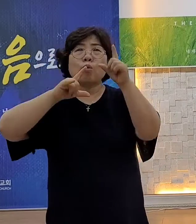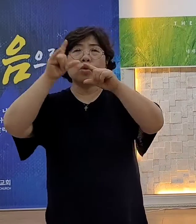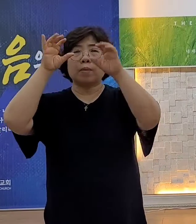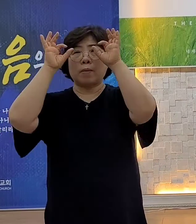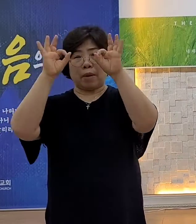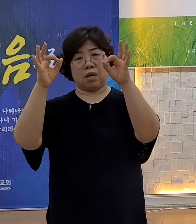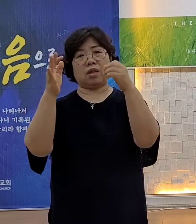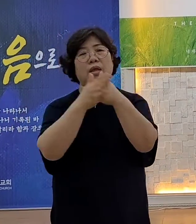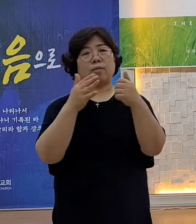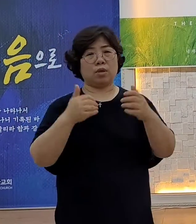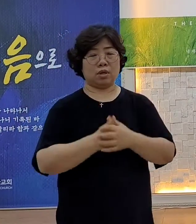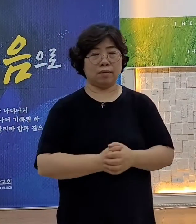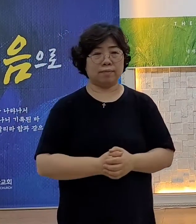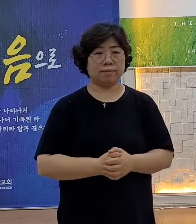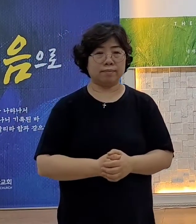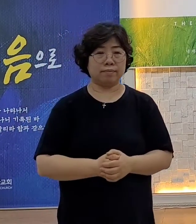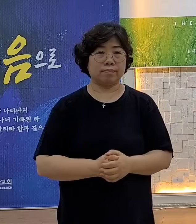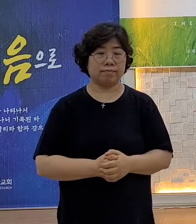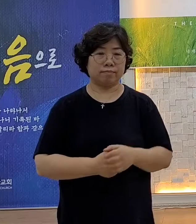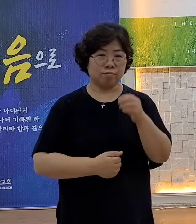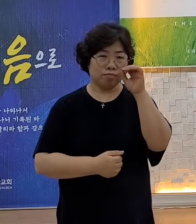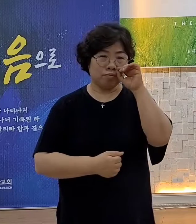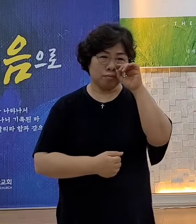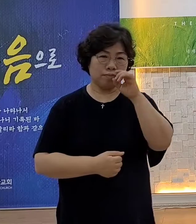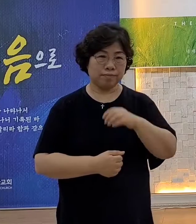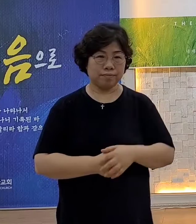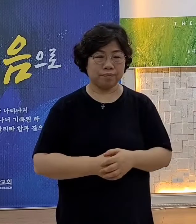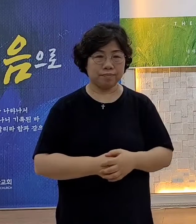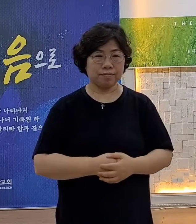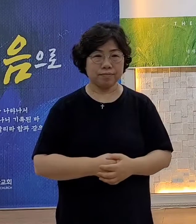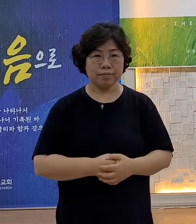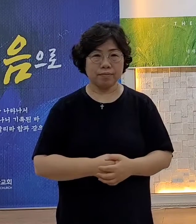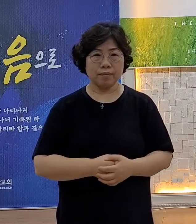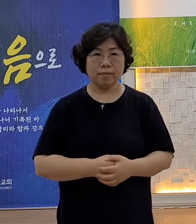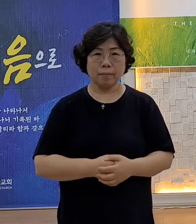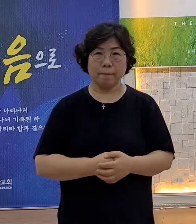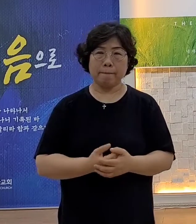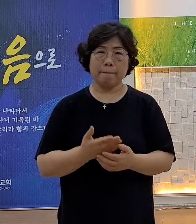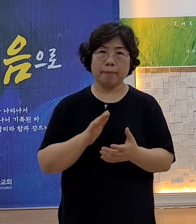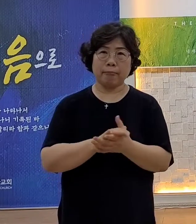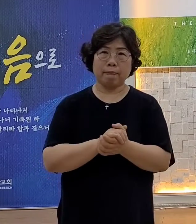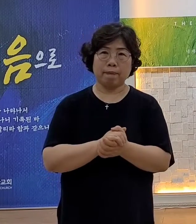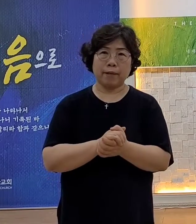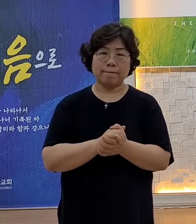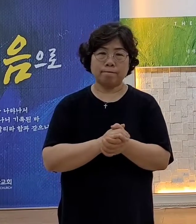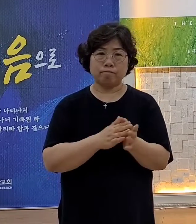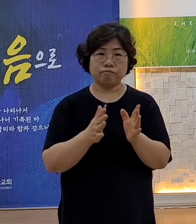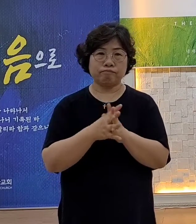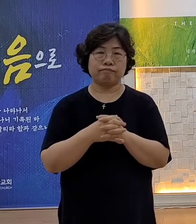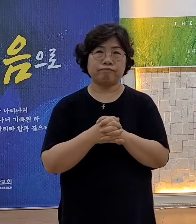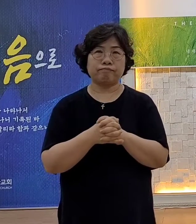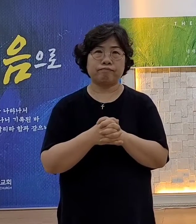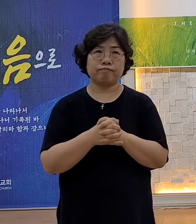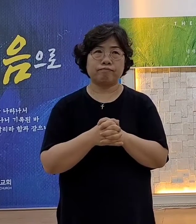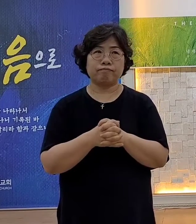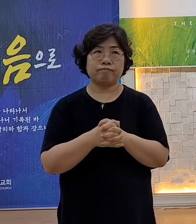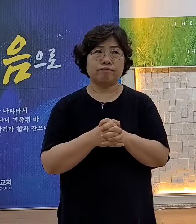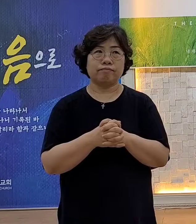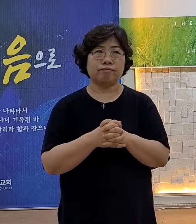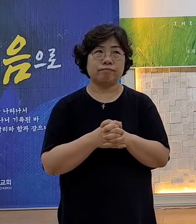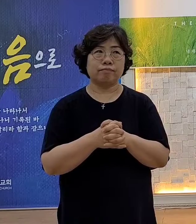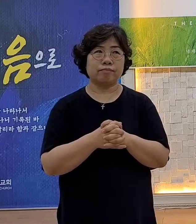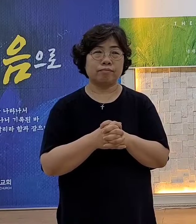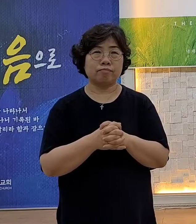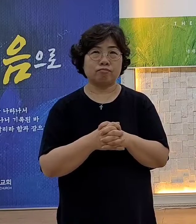이 칸타타 부활절 칸타타 이런 거 하면 그때 저 어린 나이에 그 제가 부르는 거 아니거든요. 옆에서 그